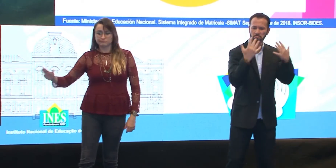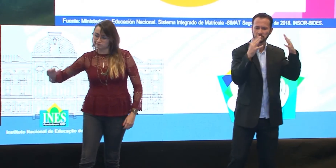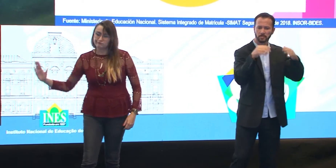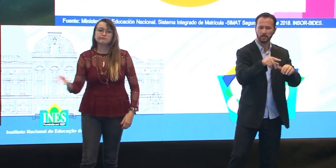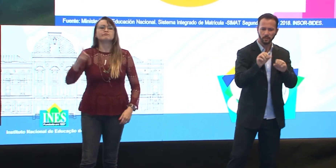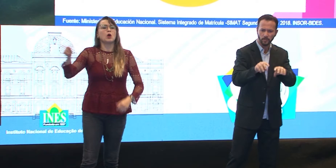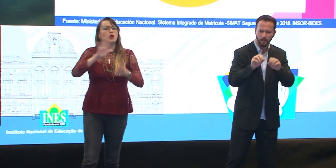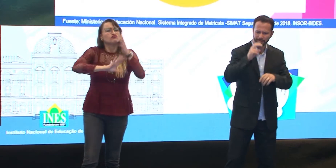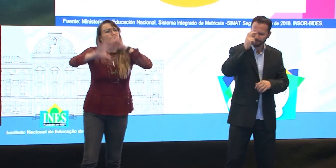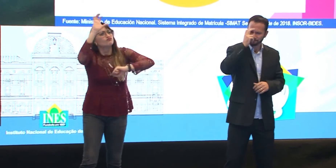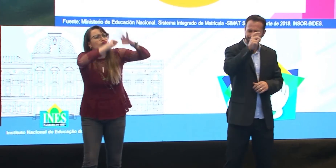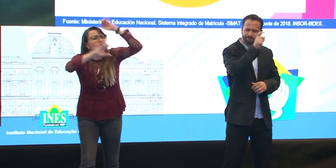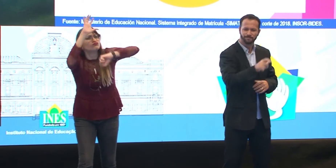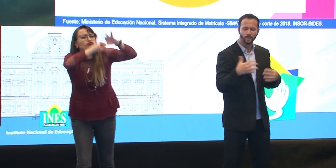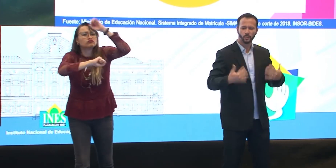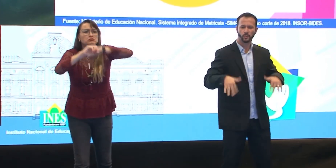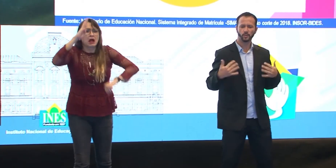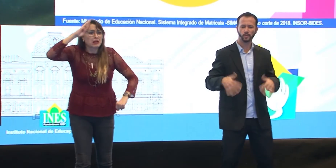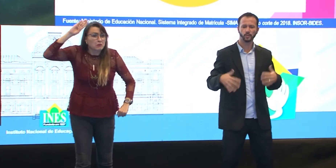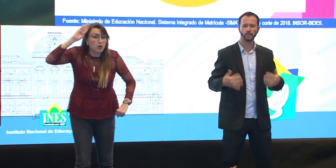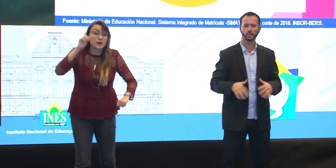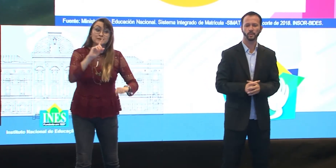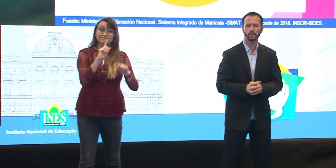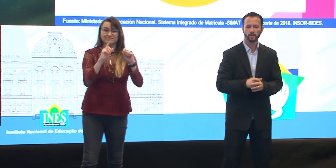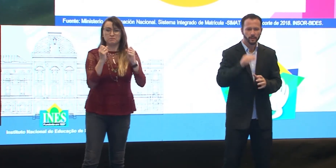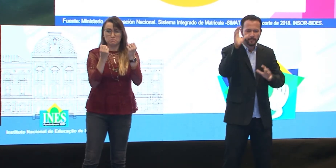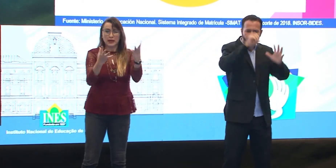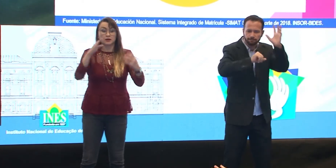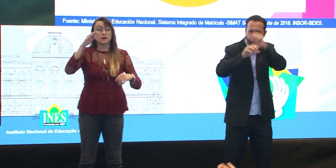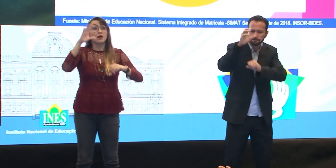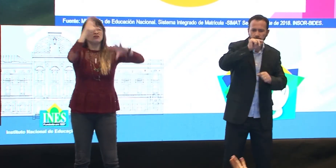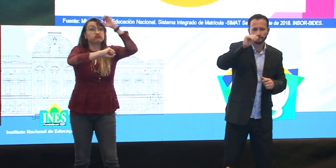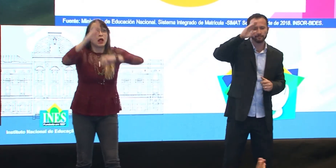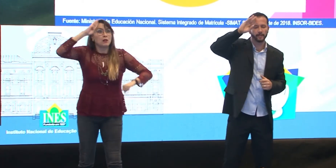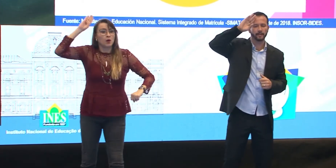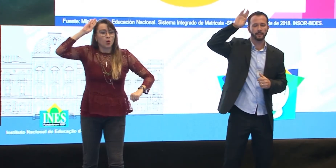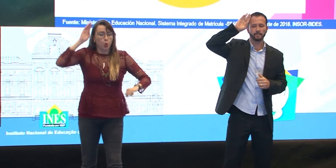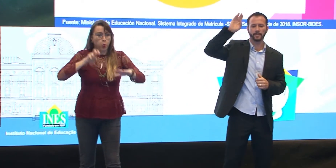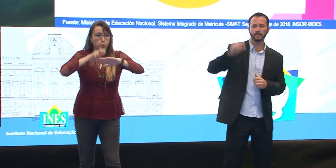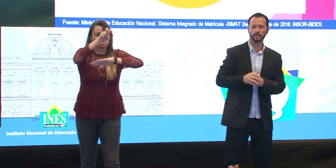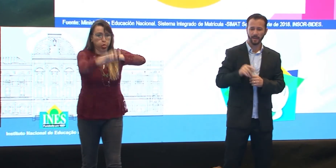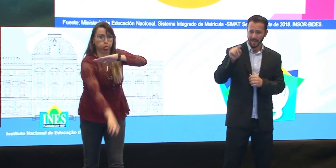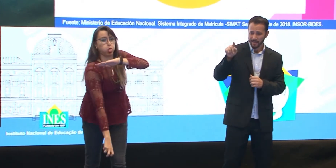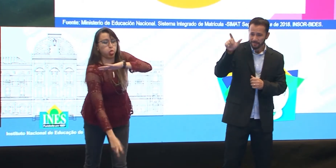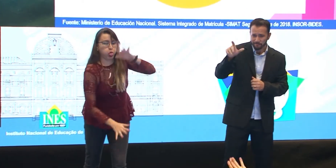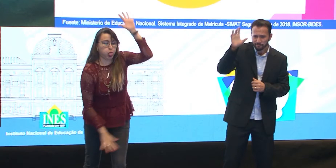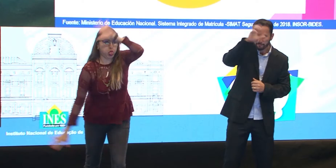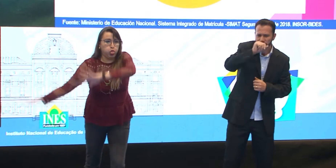período, essa fase de escolarização, e elas não podem ser negligenciadas.